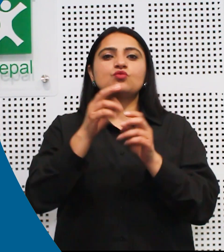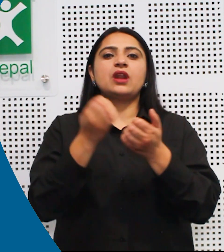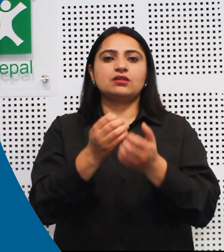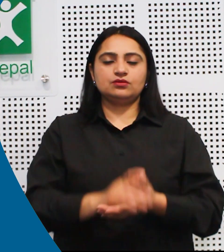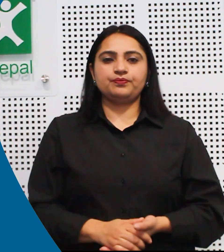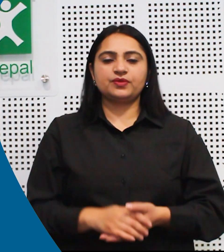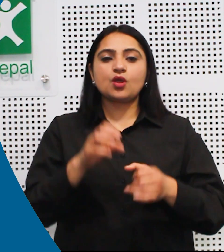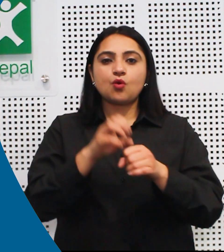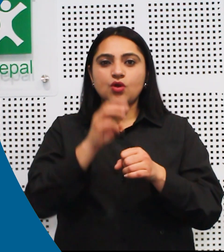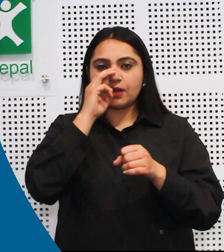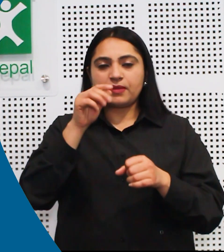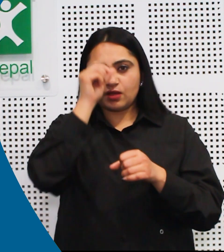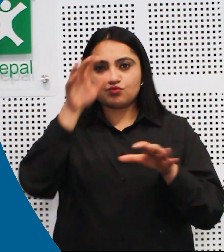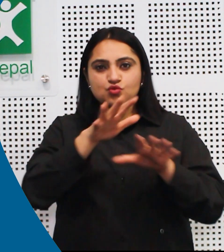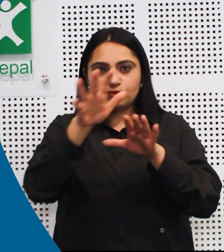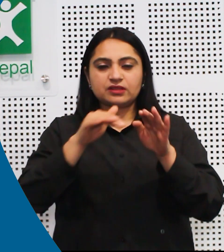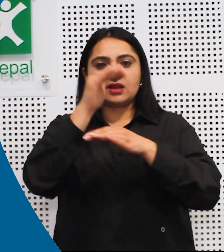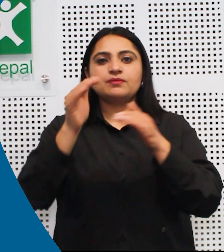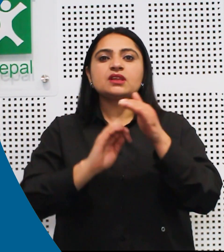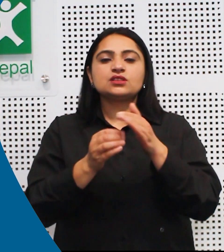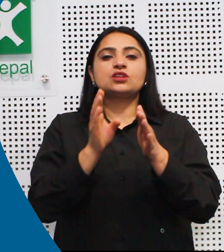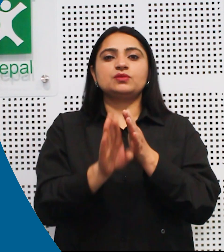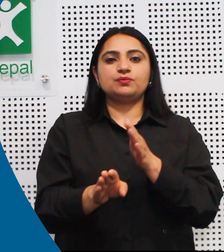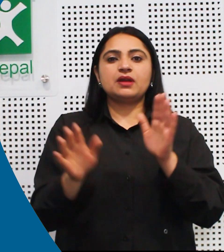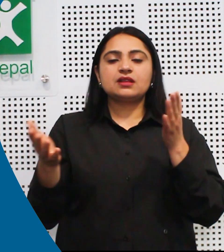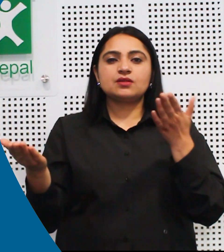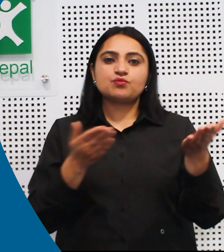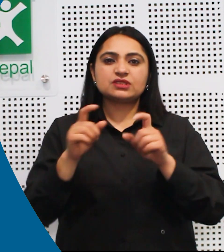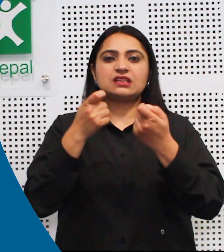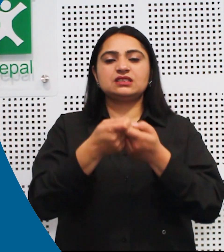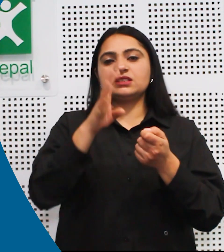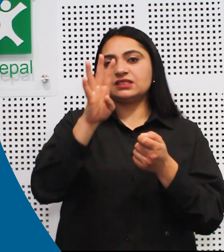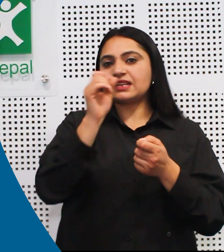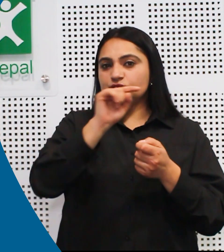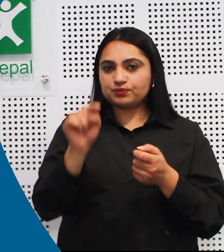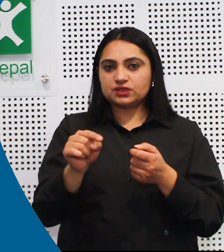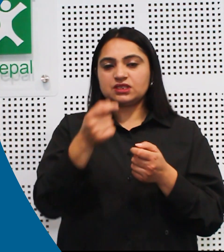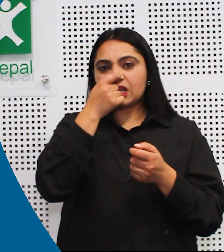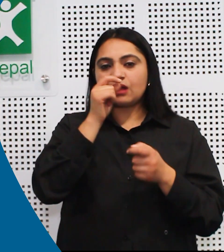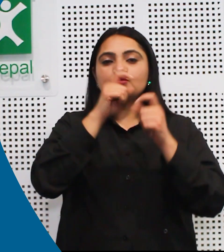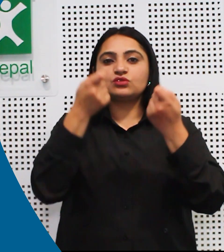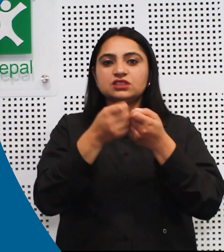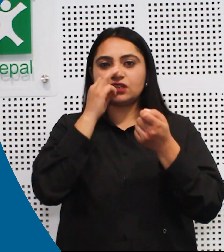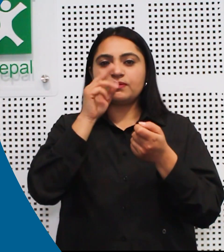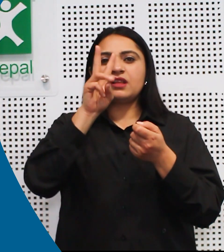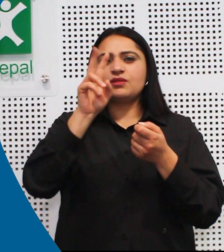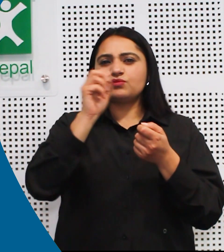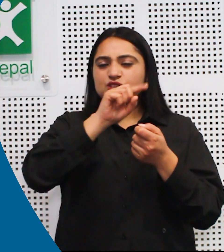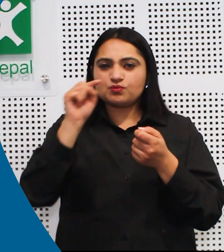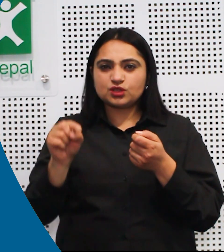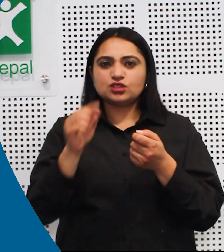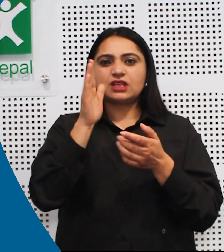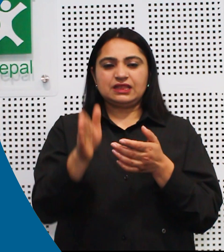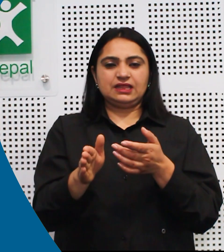वडामा पूर्वाधार विकास समिति मार्फत बजार क्षेत्रमा 40%, ग्रामीण क्षेत्रमा 20%का